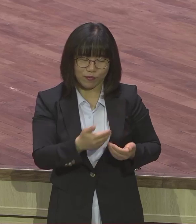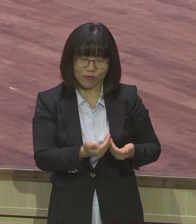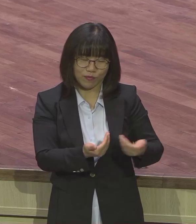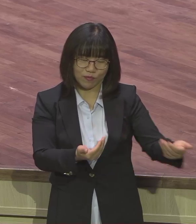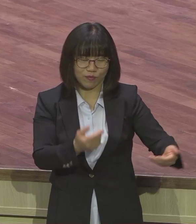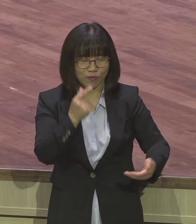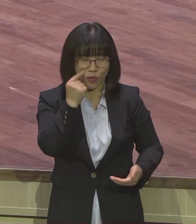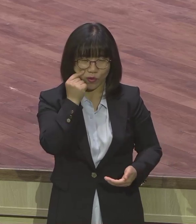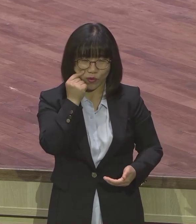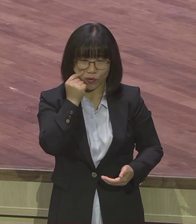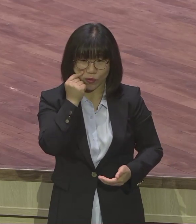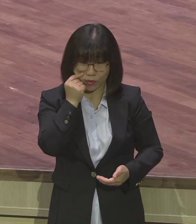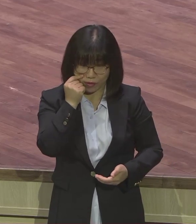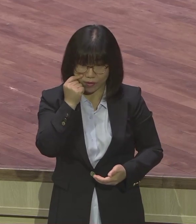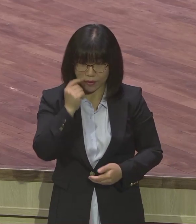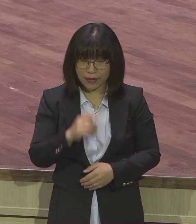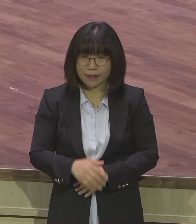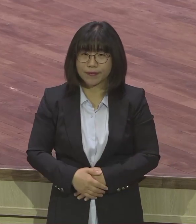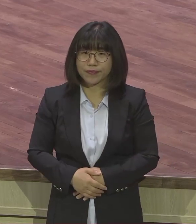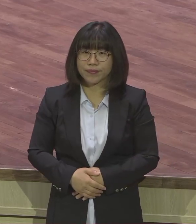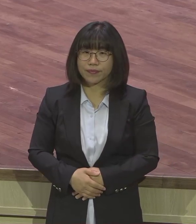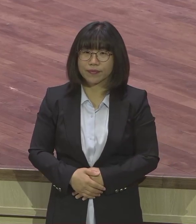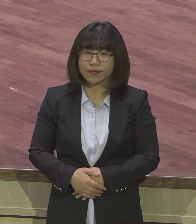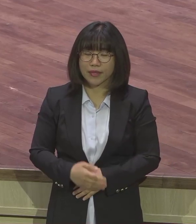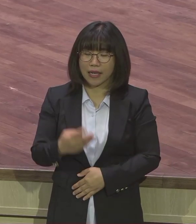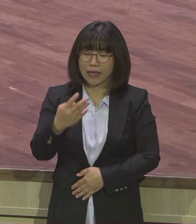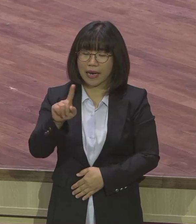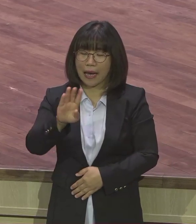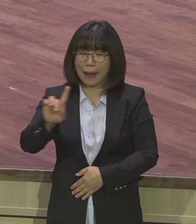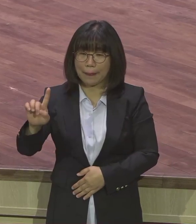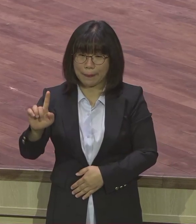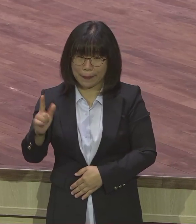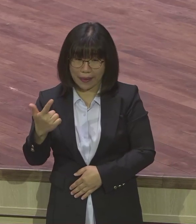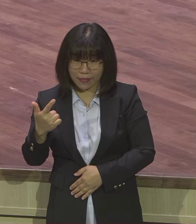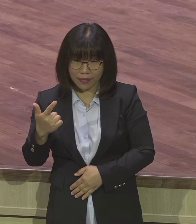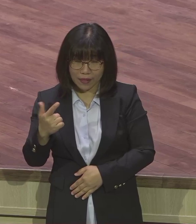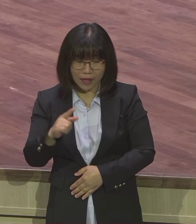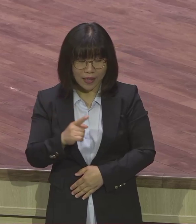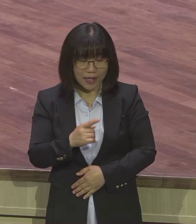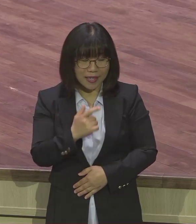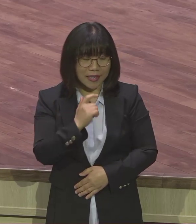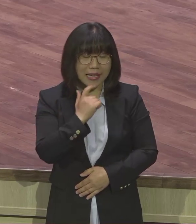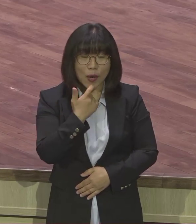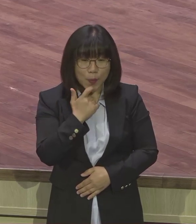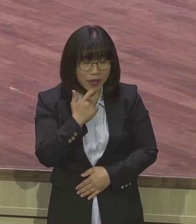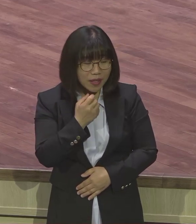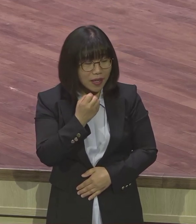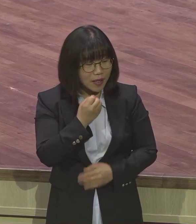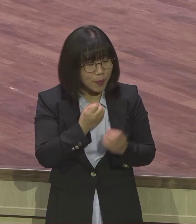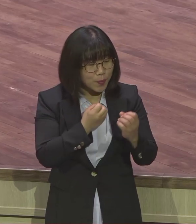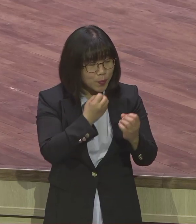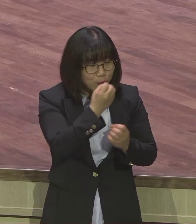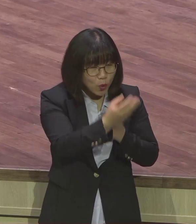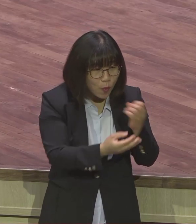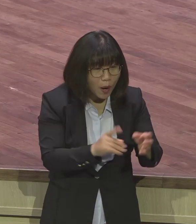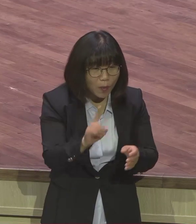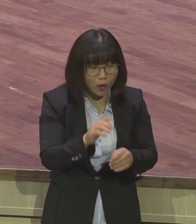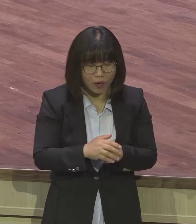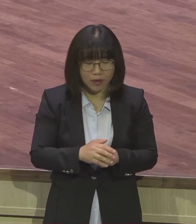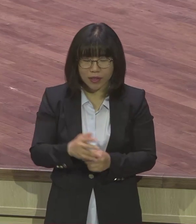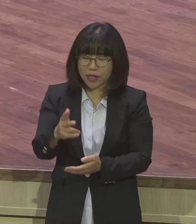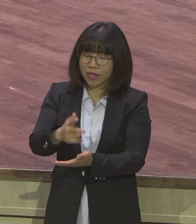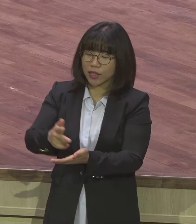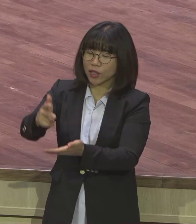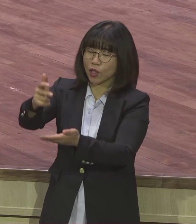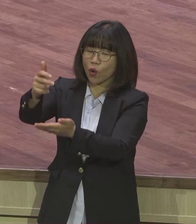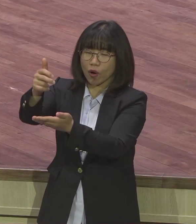우리는 여기서 야곱에 대한 라반의 고백을 주의깊게 봐야 돼요. 자, 왜 안 놔줍니까?